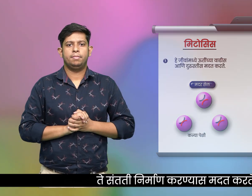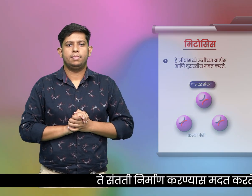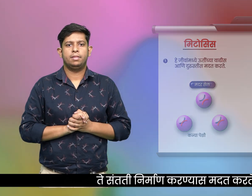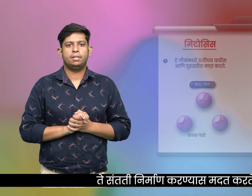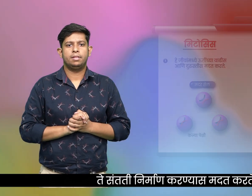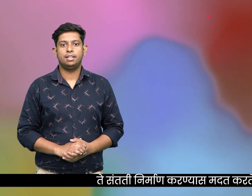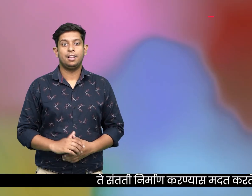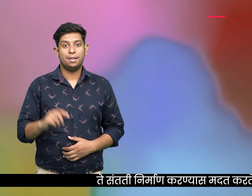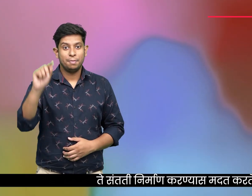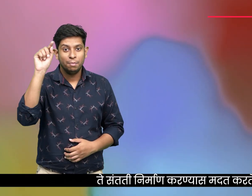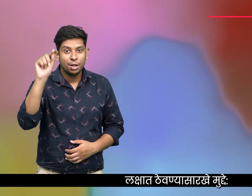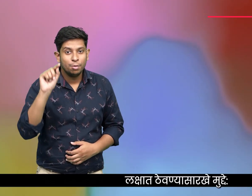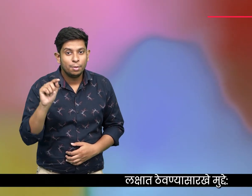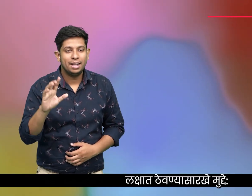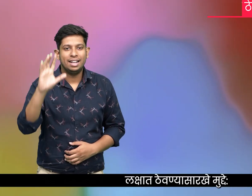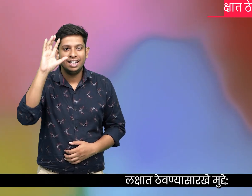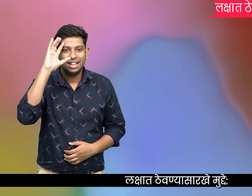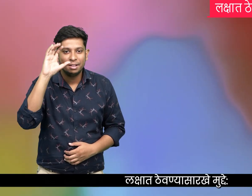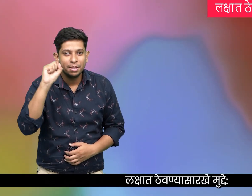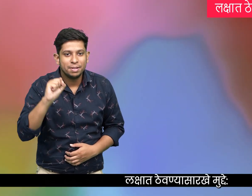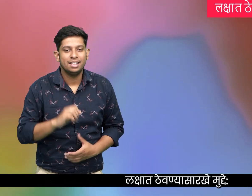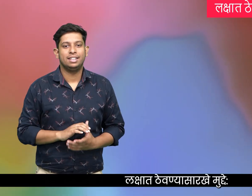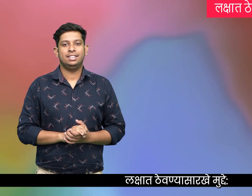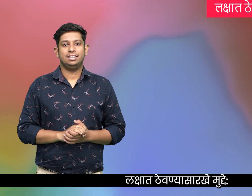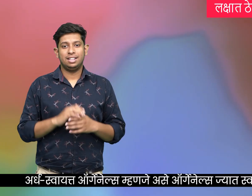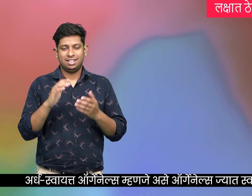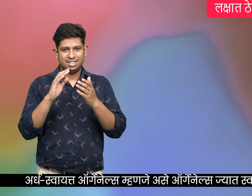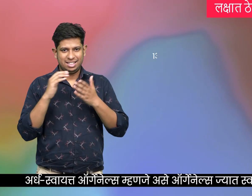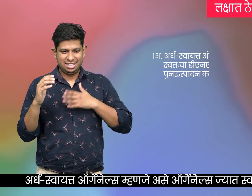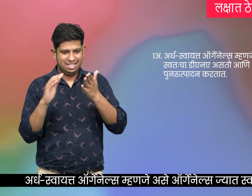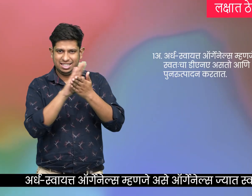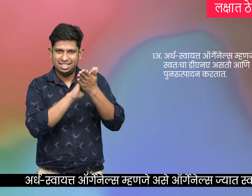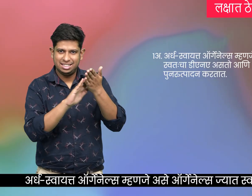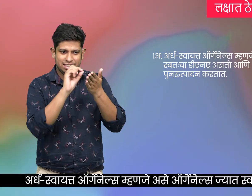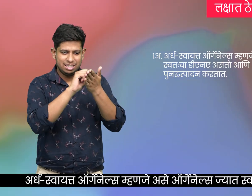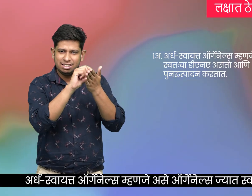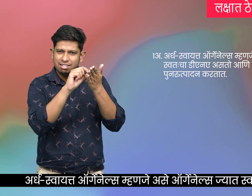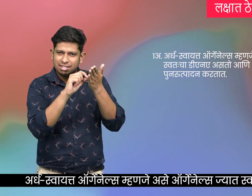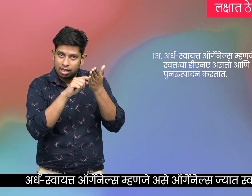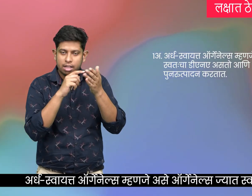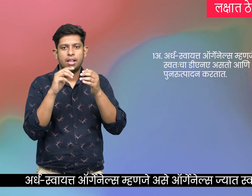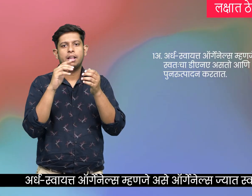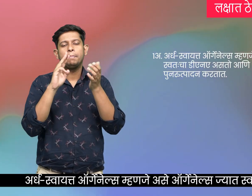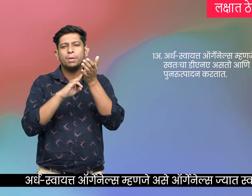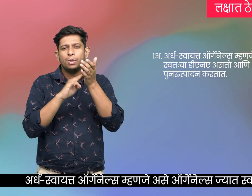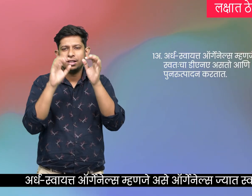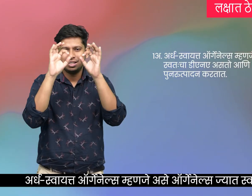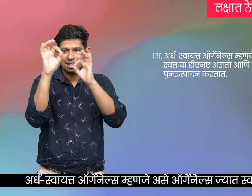लक्षात ठेवण्यासारखे मुद्दे: अर्धस्वायुक्त ऑर्गनेल्स म्हणजे असे ऑर्गनेल्स